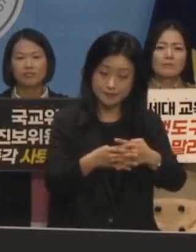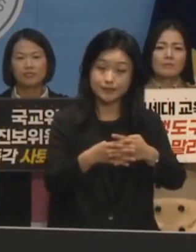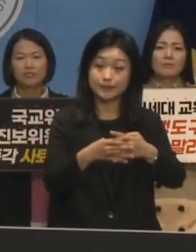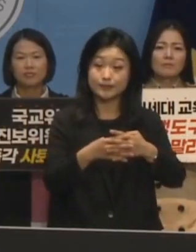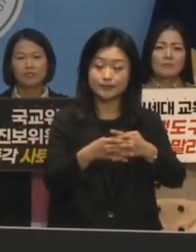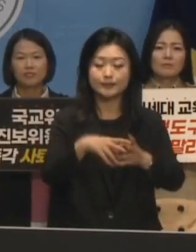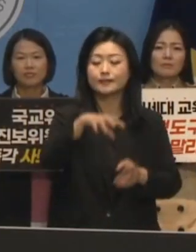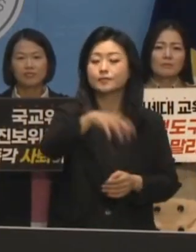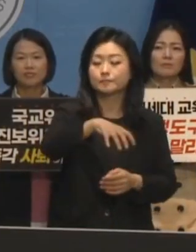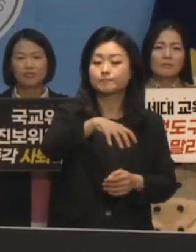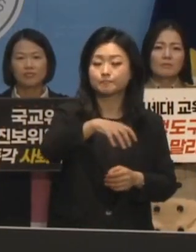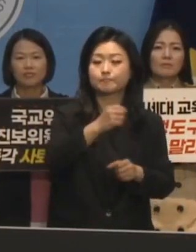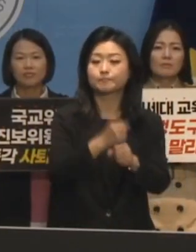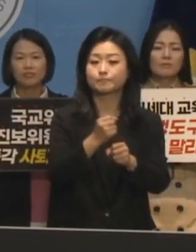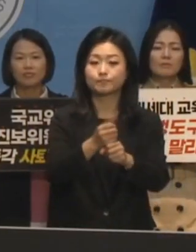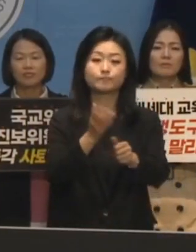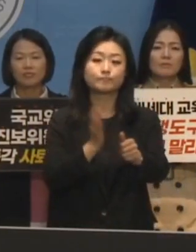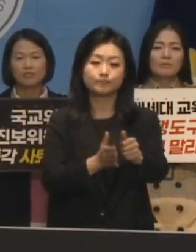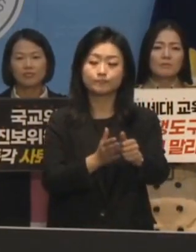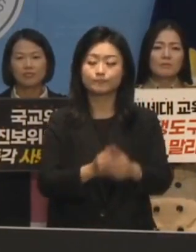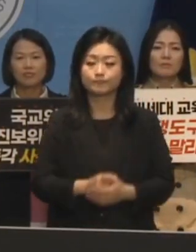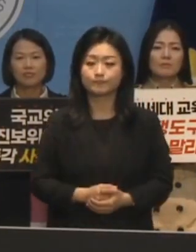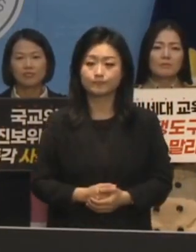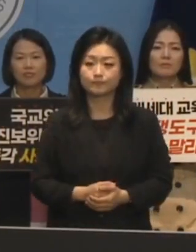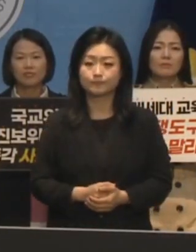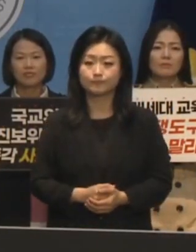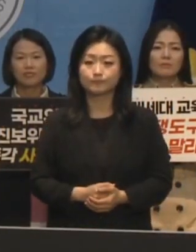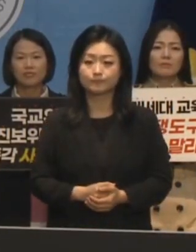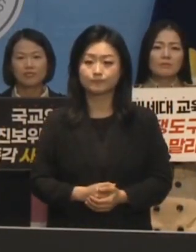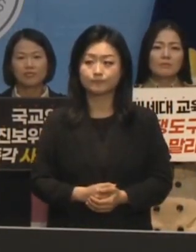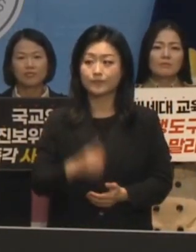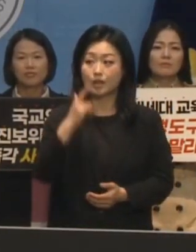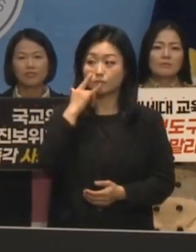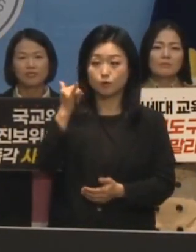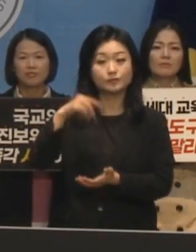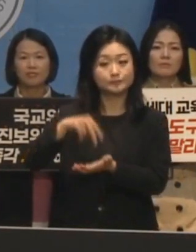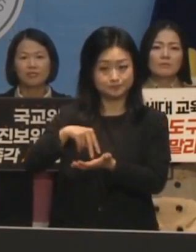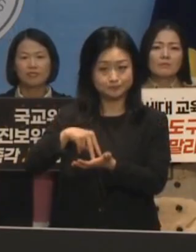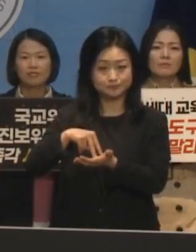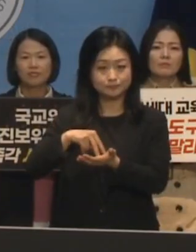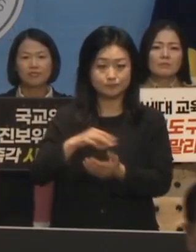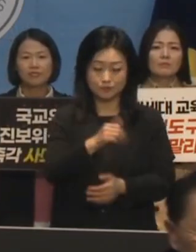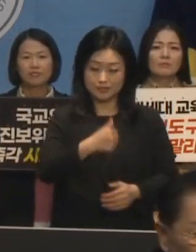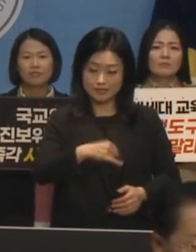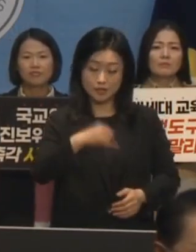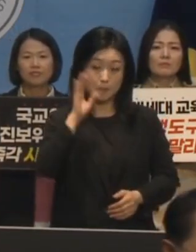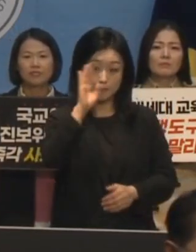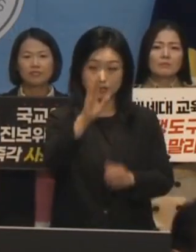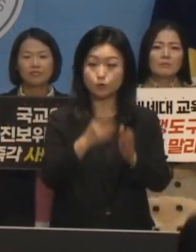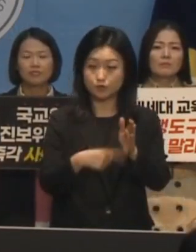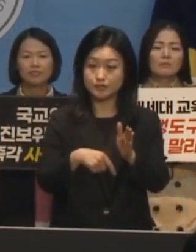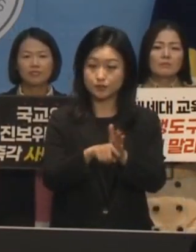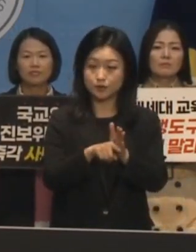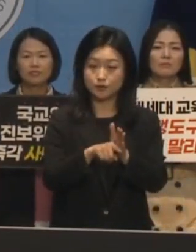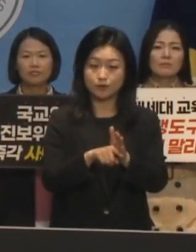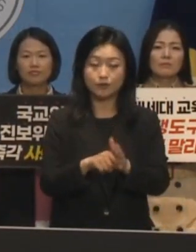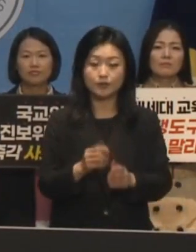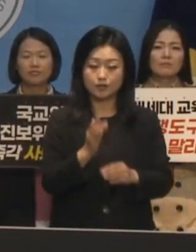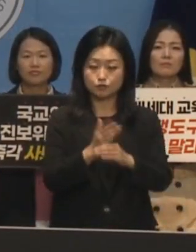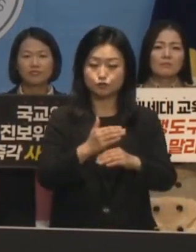기관의 정당성을 확보할 수 있을 것이다. 우리 학부모로서 우리 자녀들의 미래를 위한